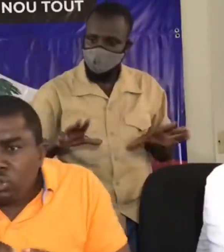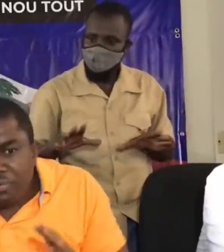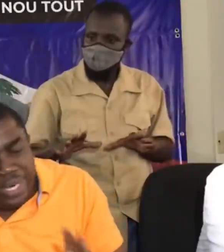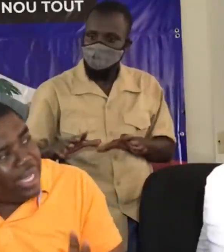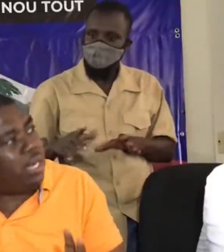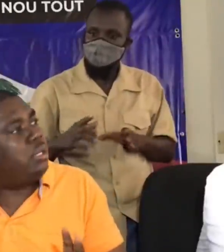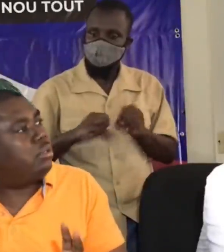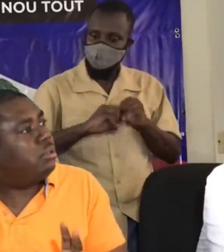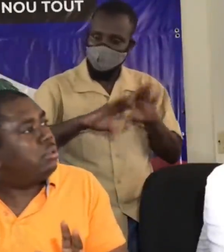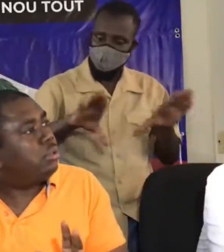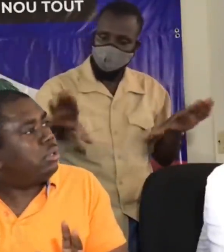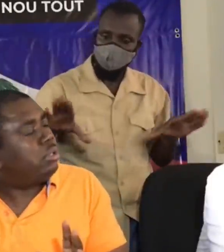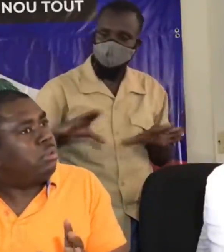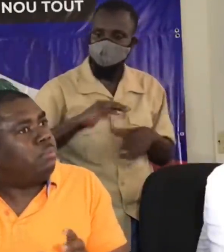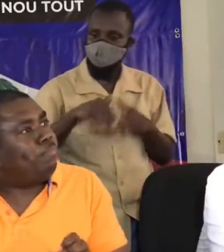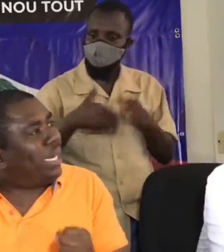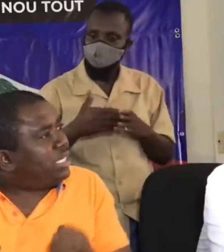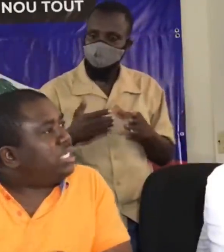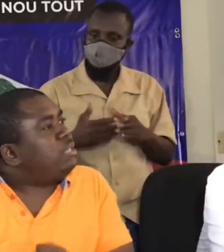Jovenel